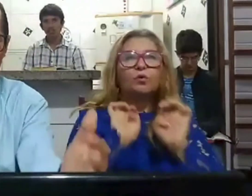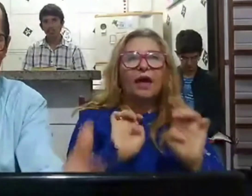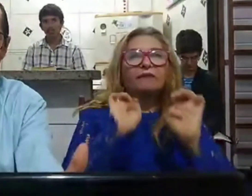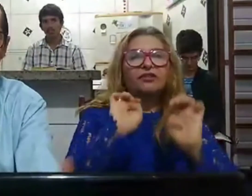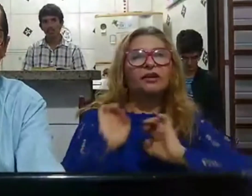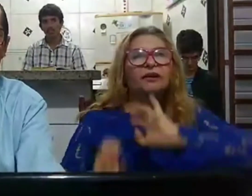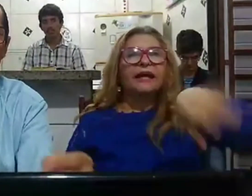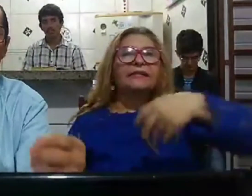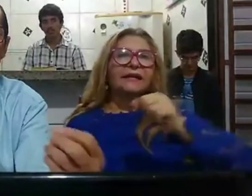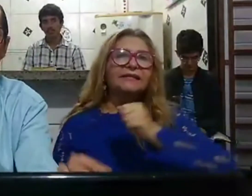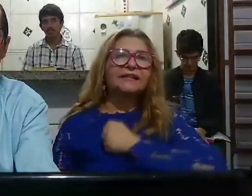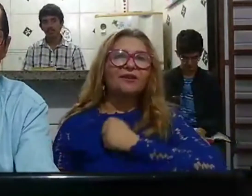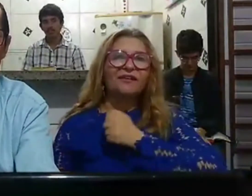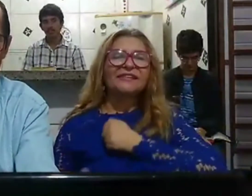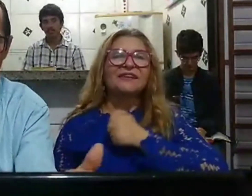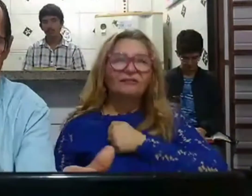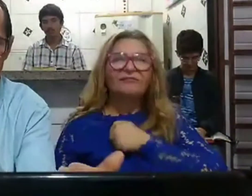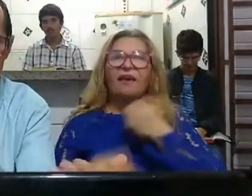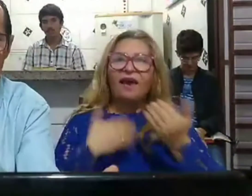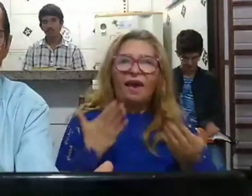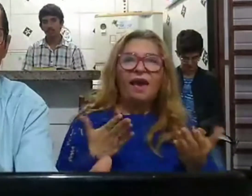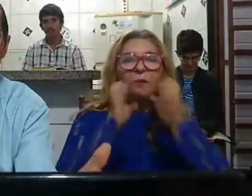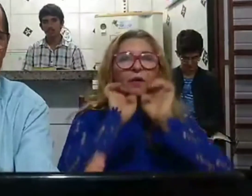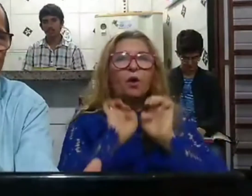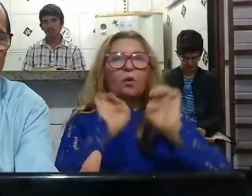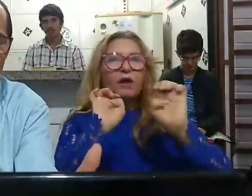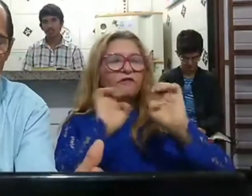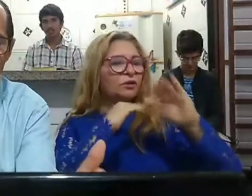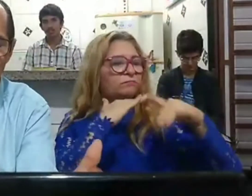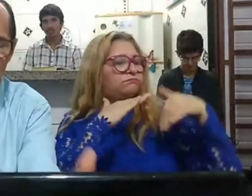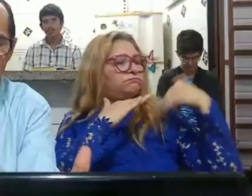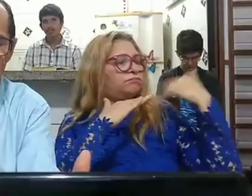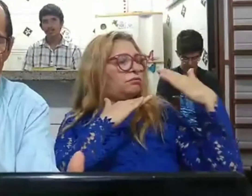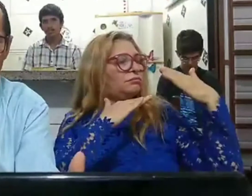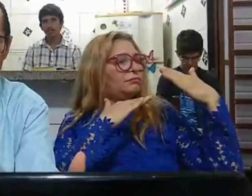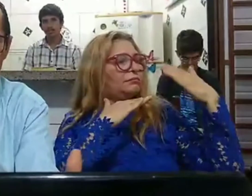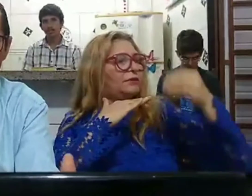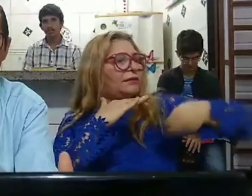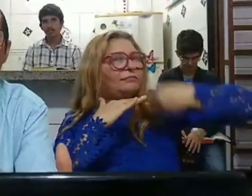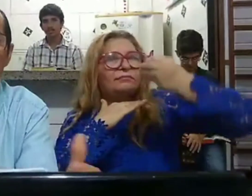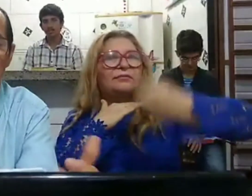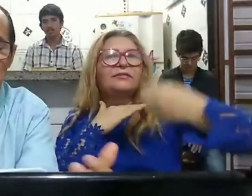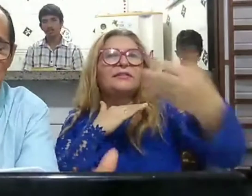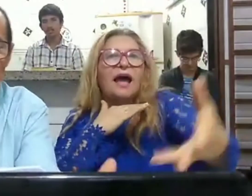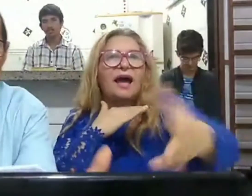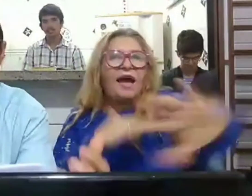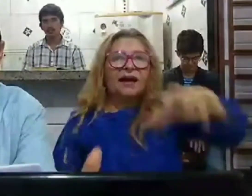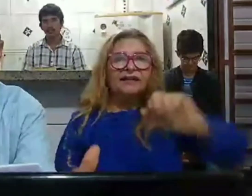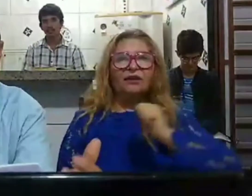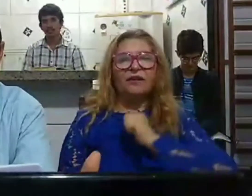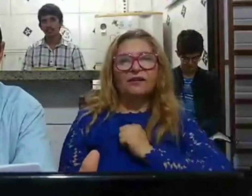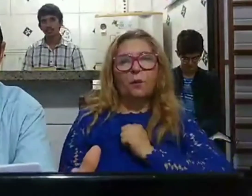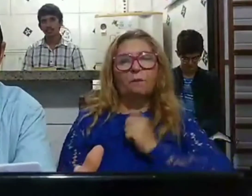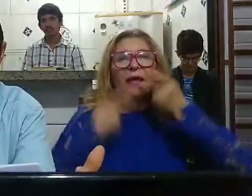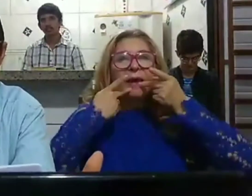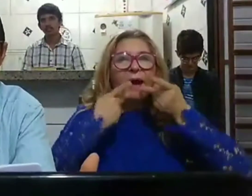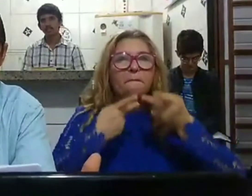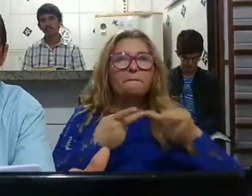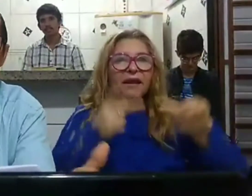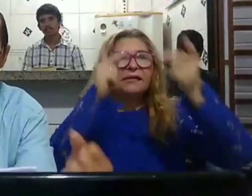da salvação. Esta é uma característica, o evangelho produz a salvação. É a mensagem verdadeira